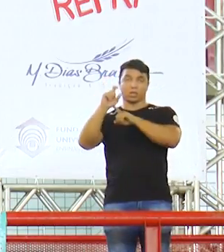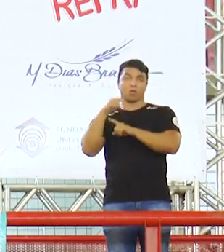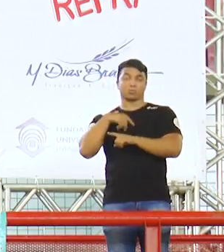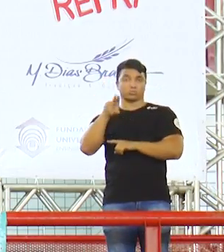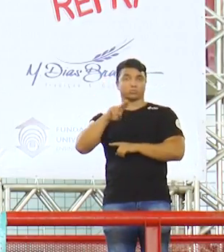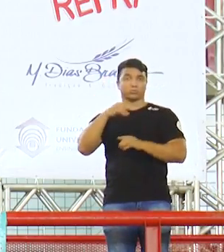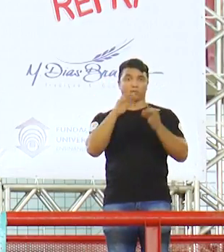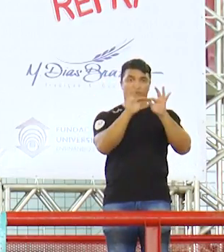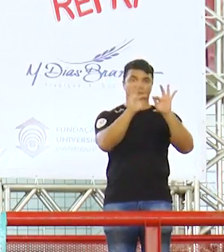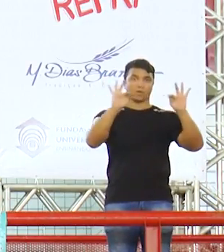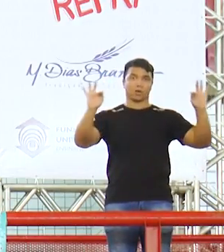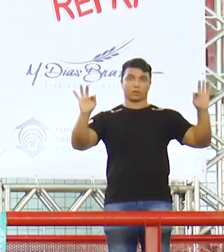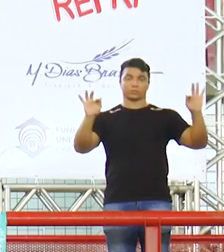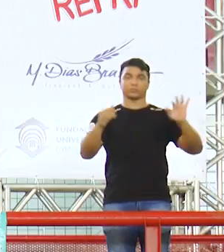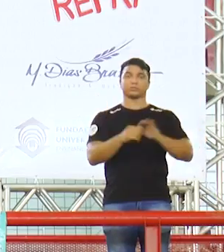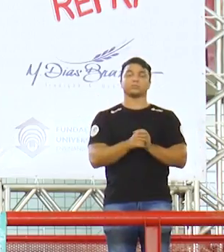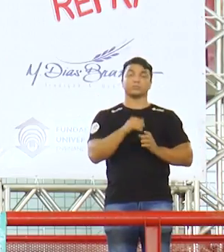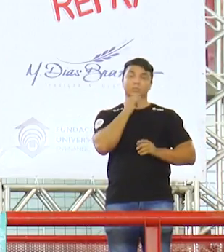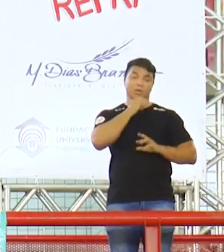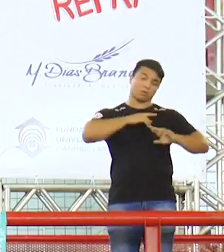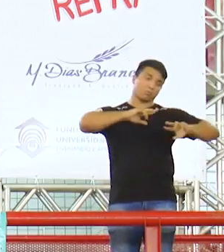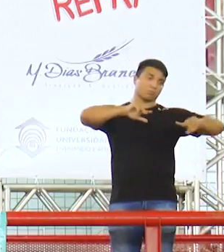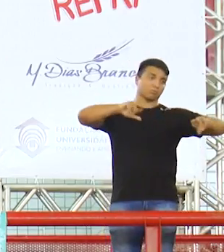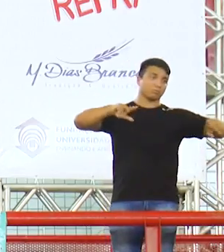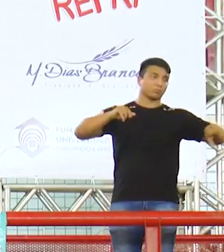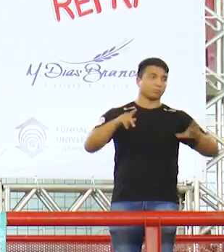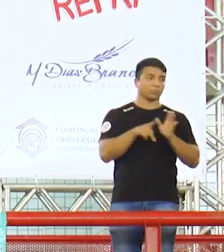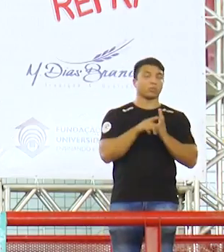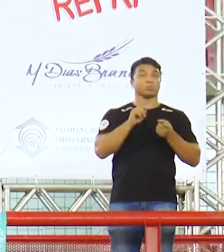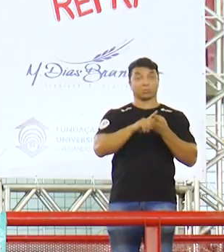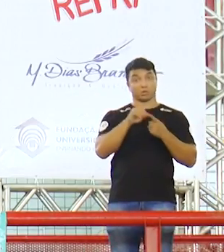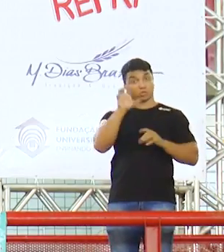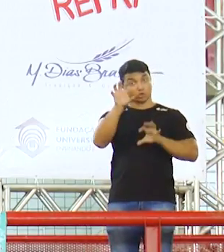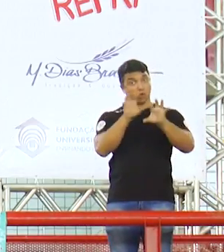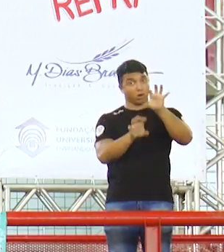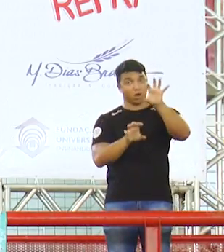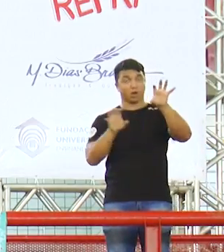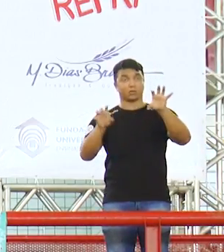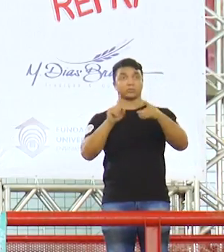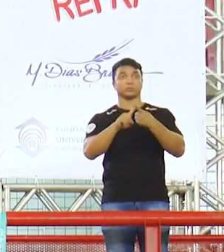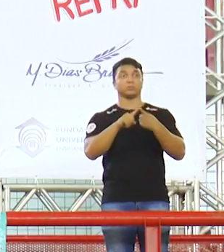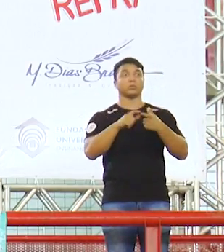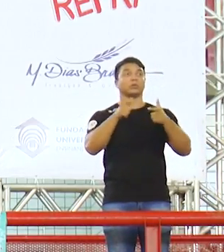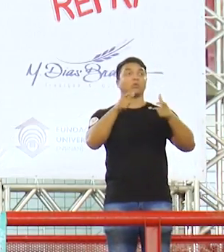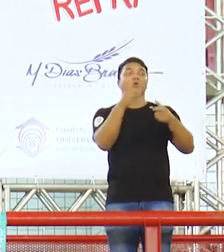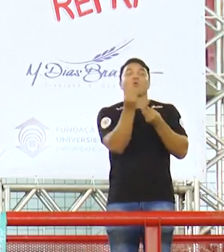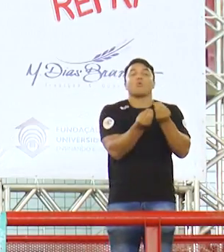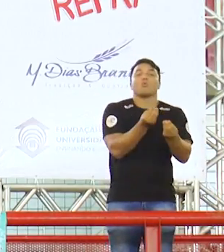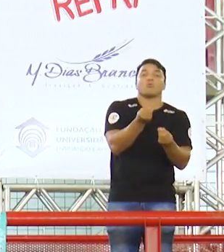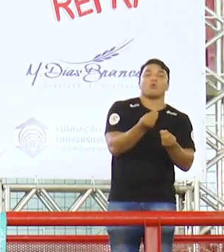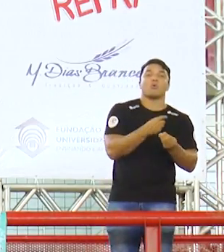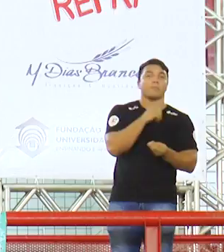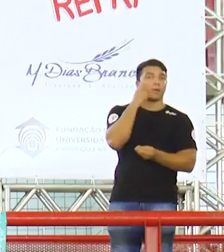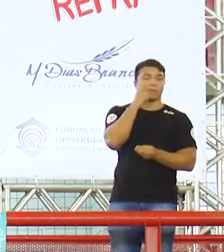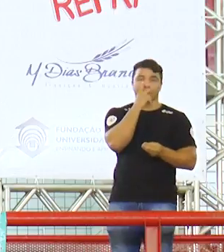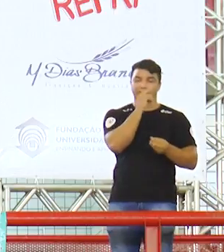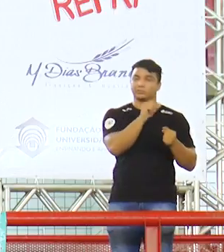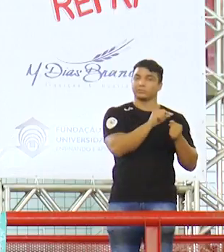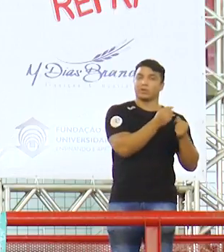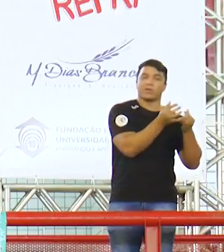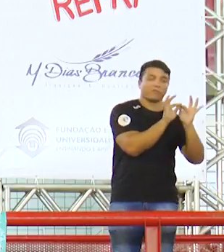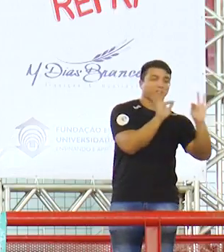frase. E existem diferenças geográficas também quanto à